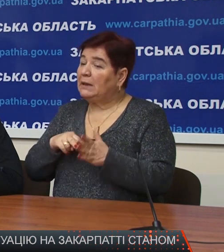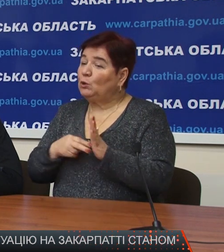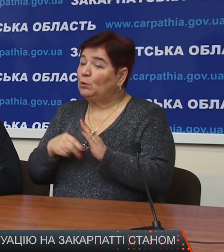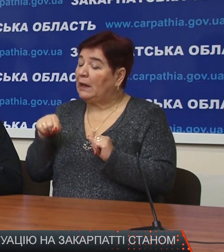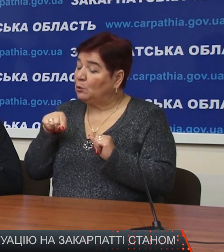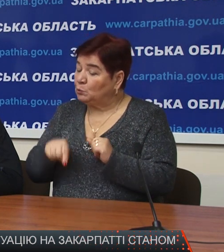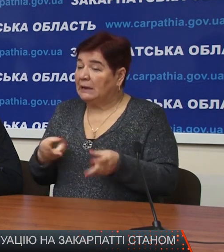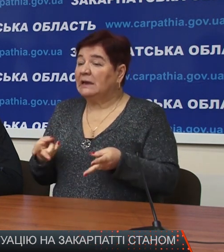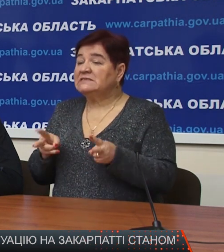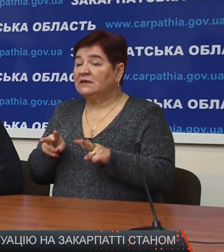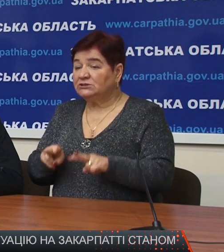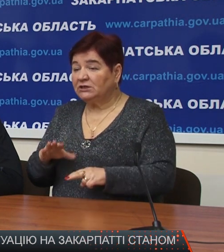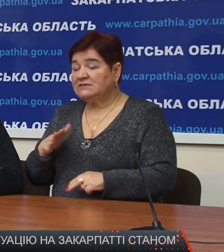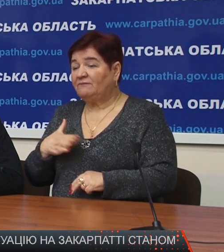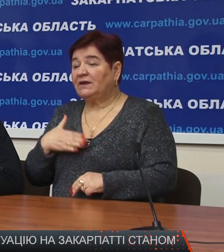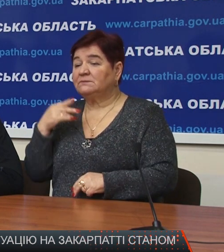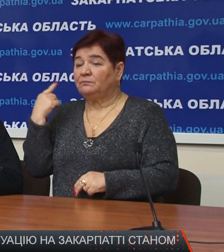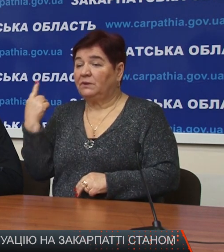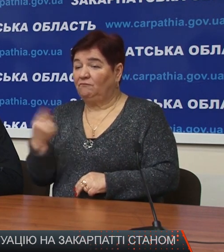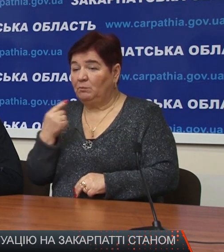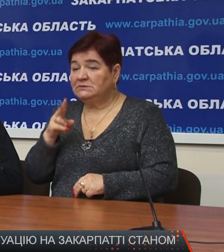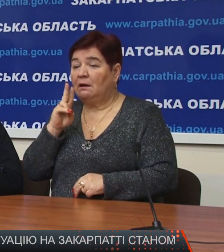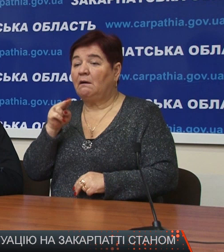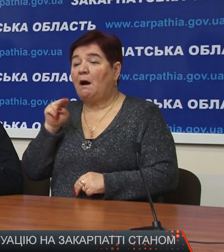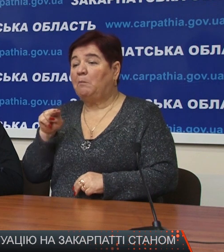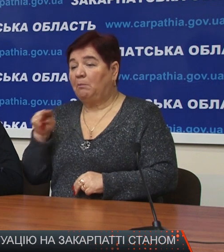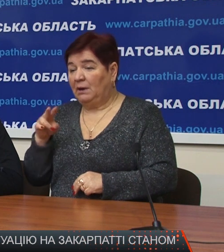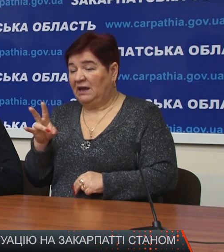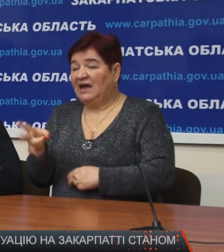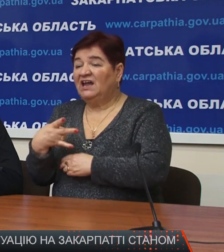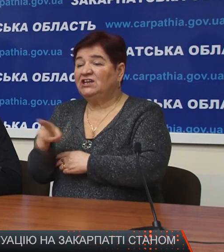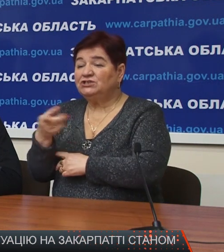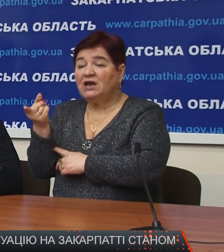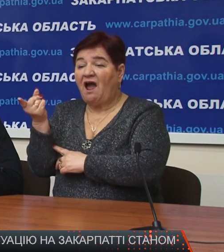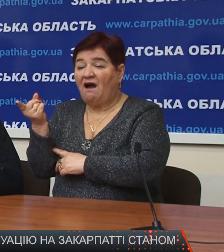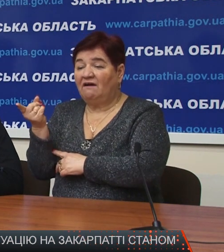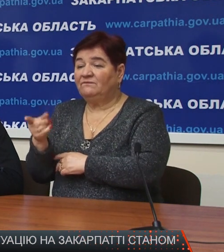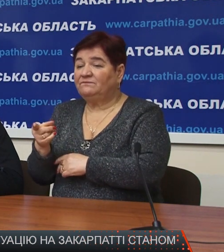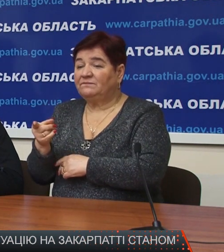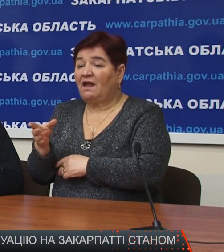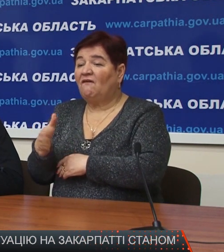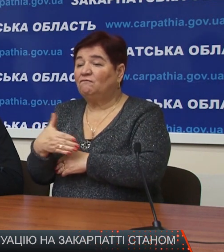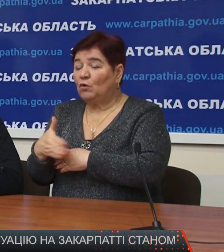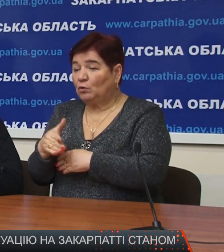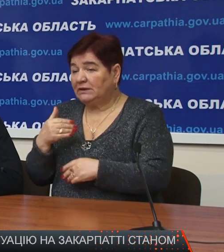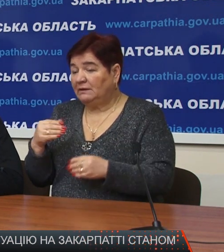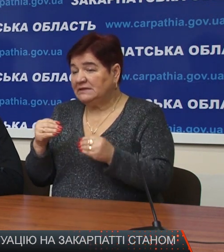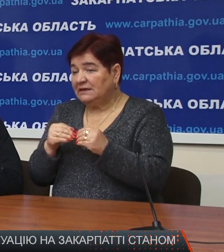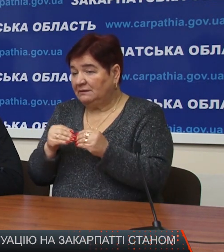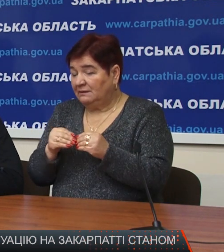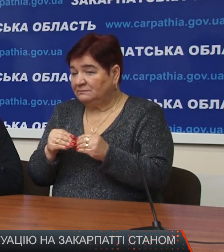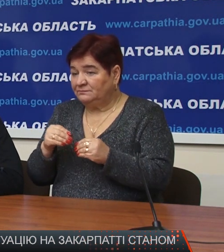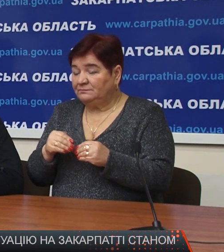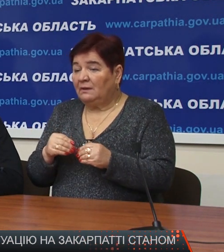тут залишитися у нас в області. На КПП Нижні Ворота є черга більше 10 кілометрів.